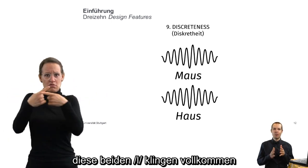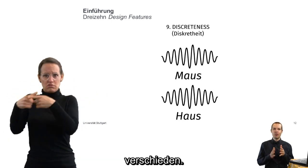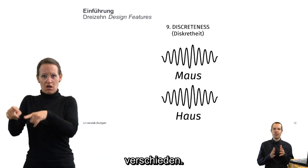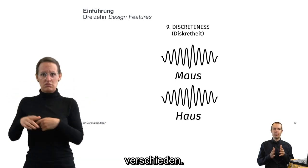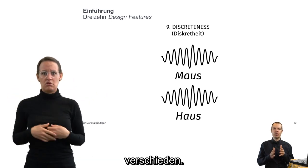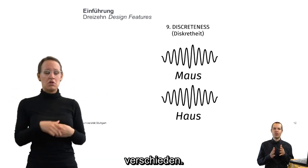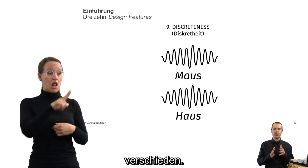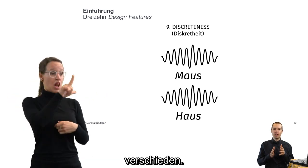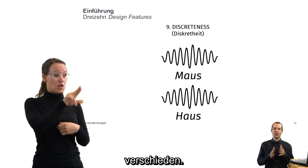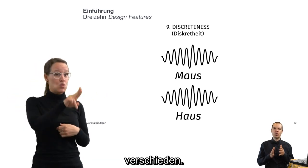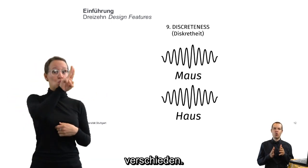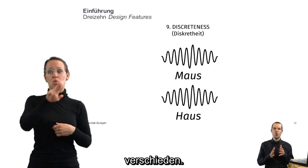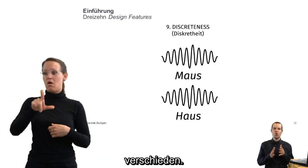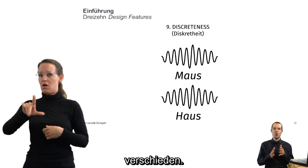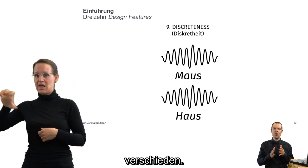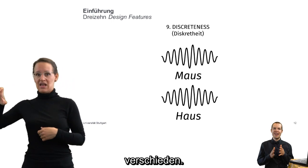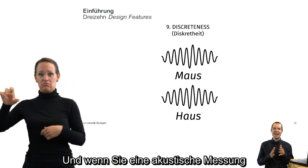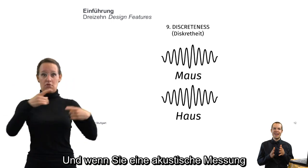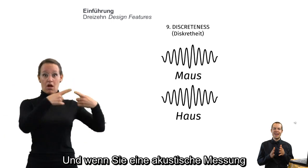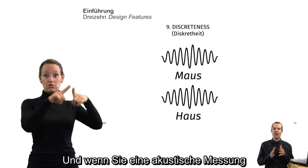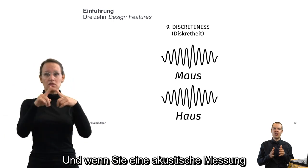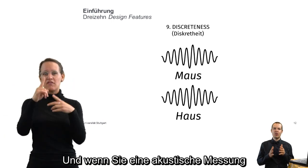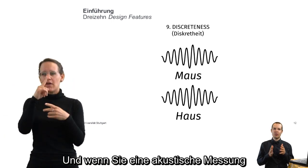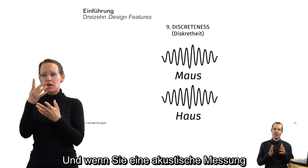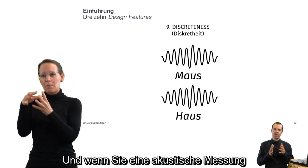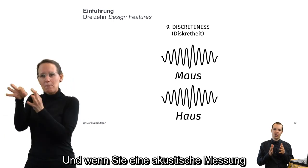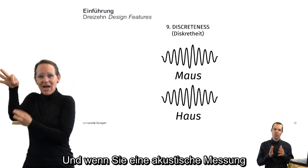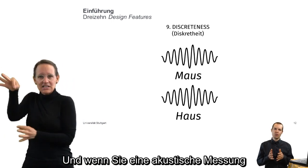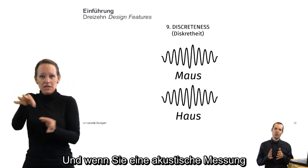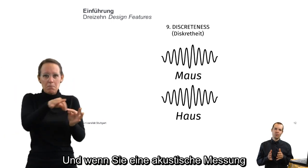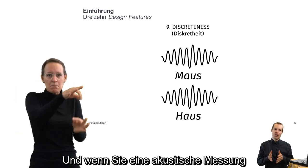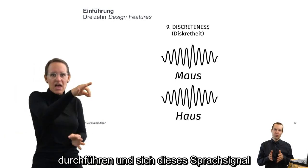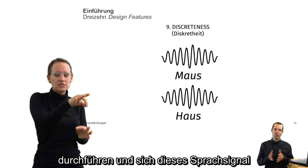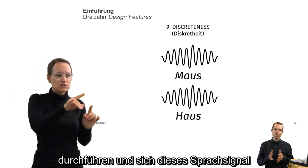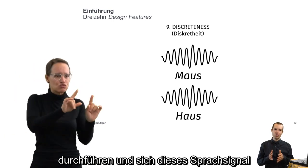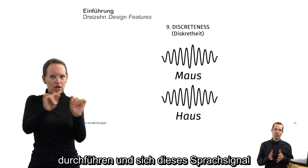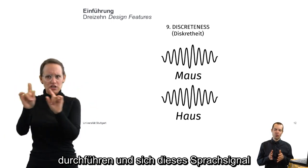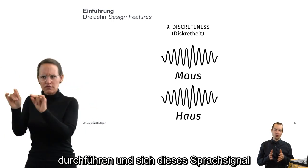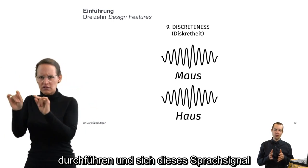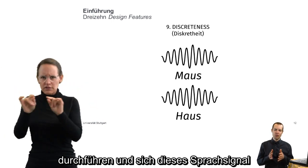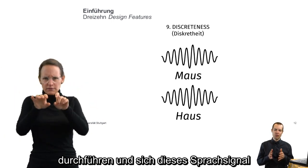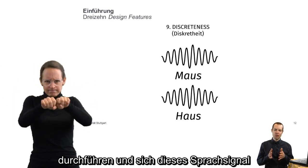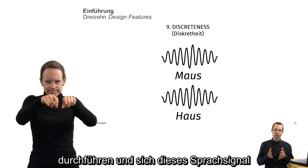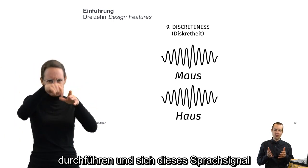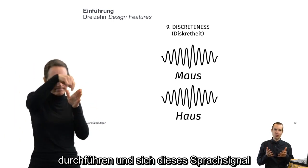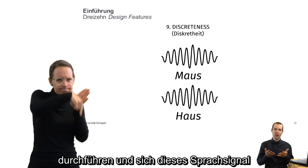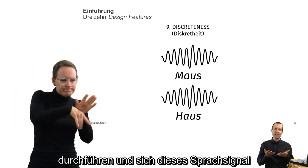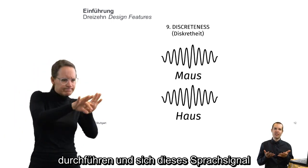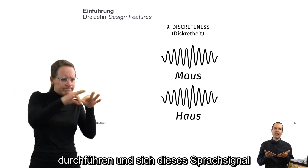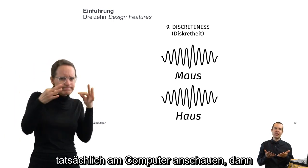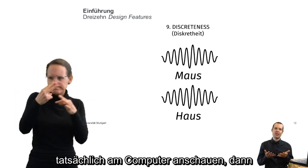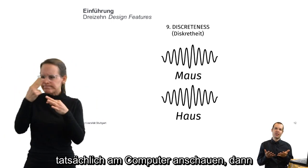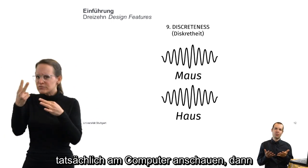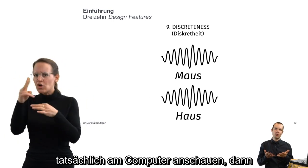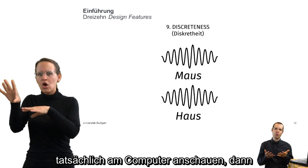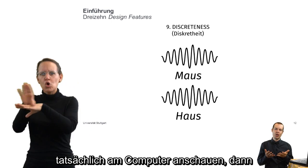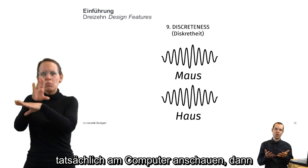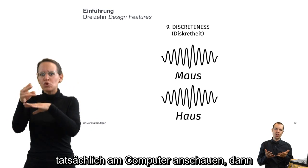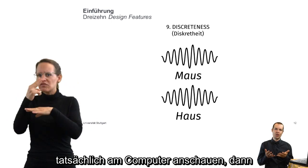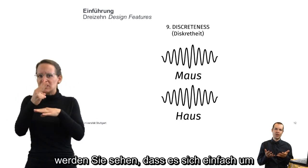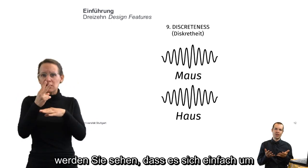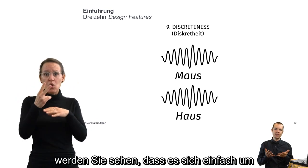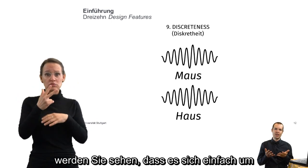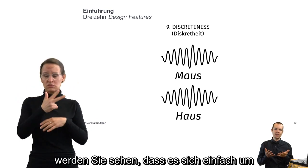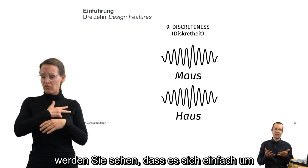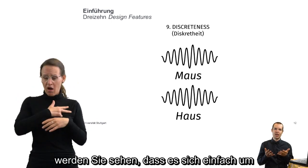klingen vollkommen verschieden. L-L. Und wenn Sie eine akustische Messung durchführen und sich das Sprachsignal tatsächlich am Computer